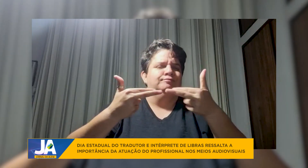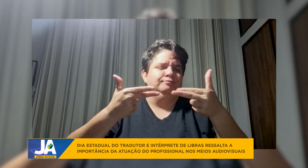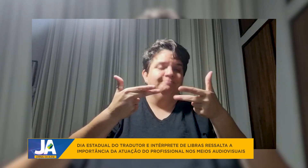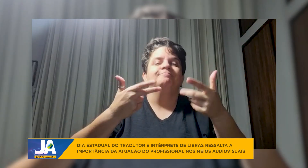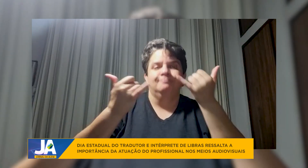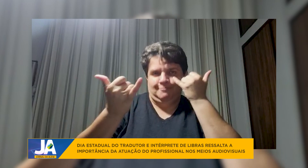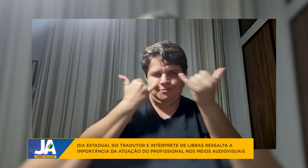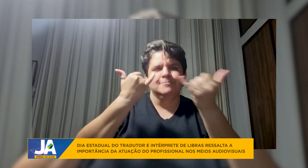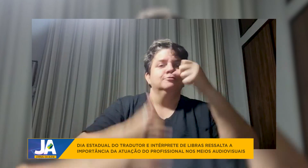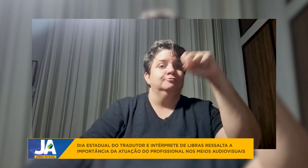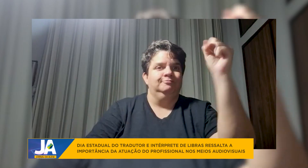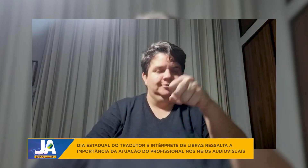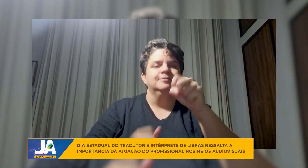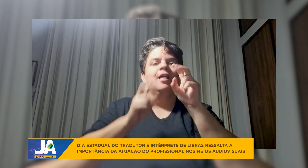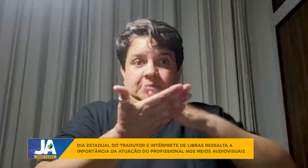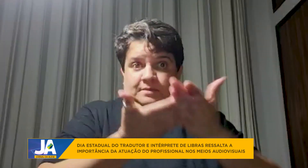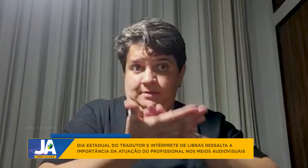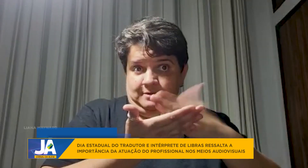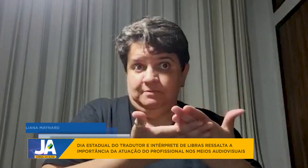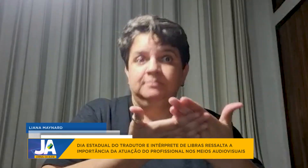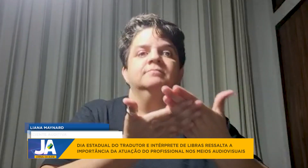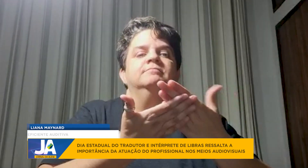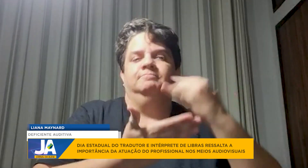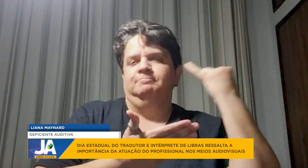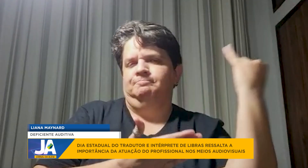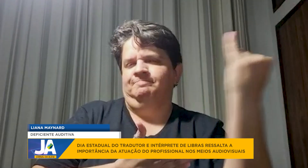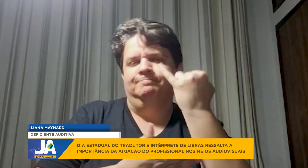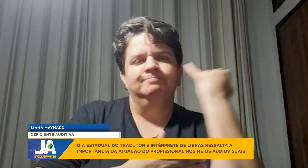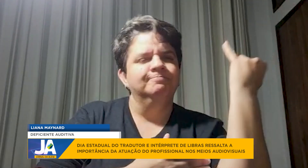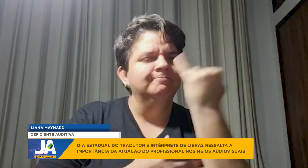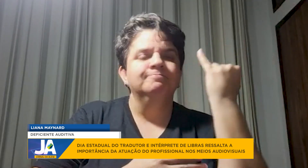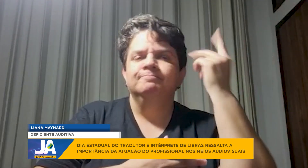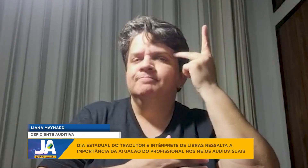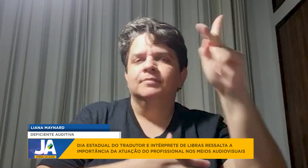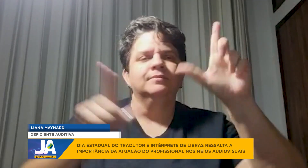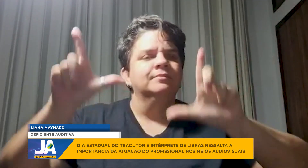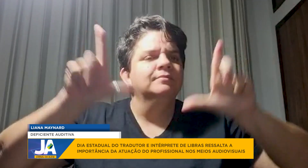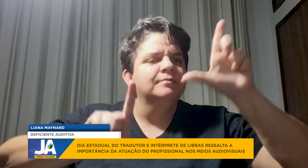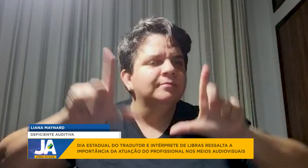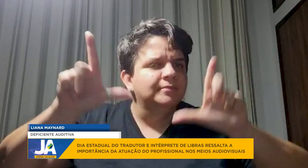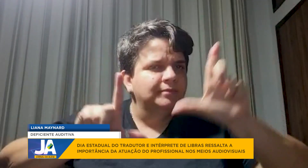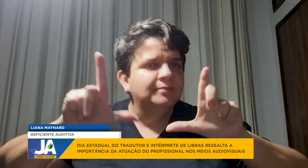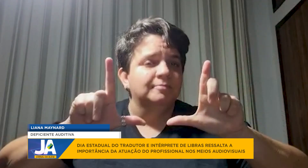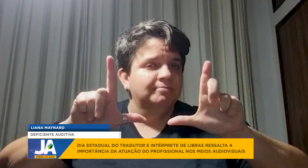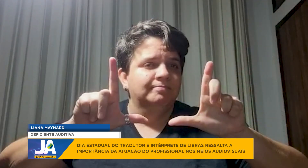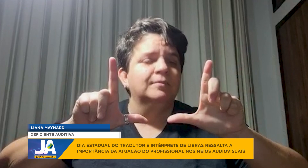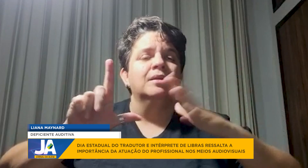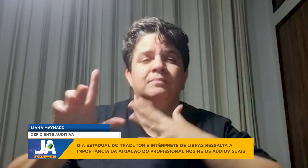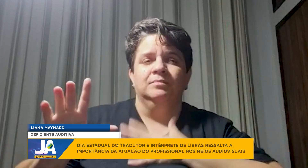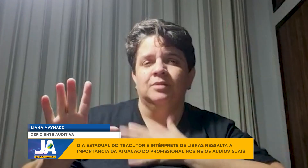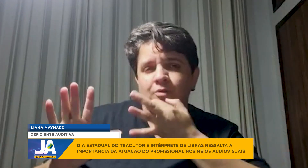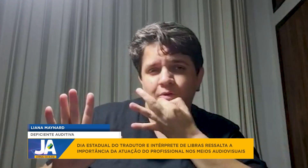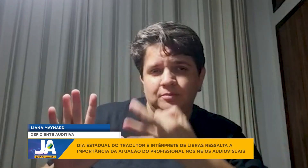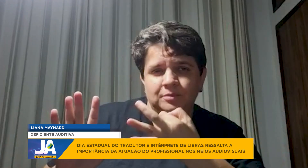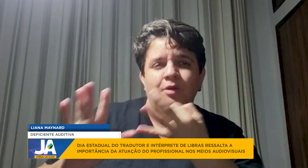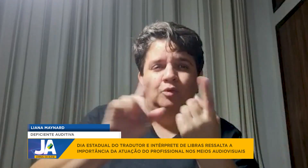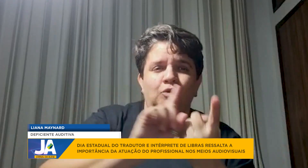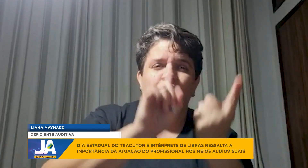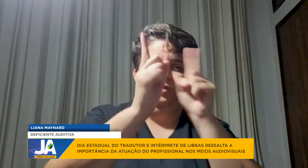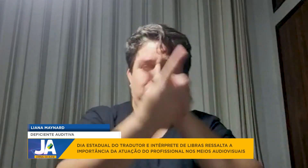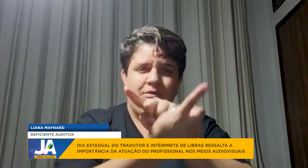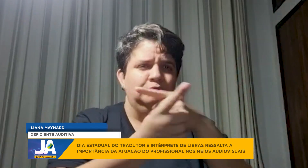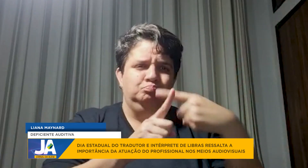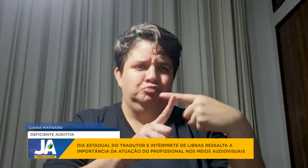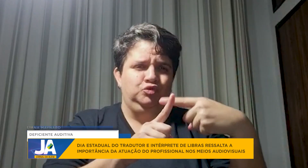programação da TV Alese. A participação do intérprete é muito importante na TV Legislativa. Na minha